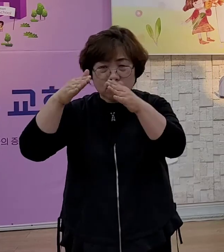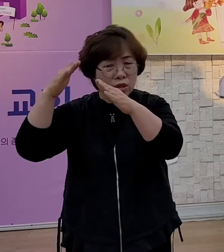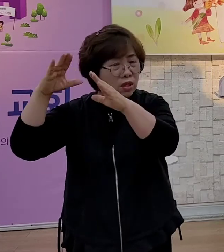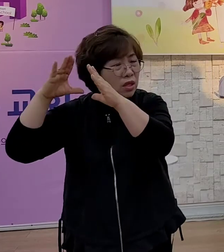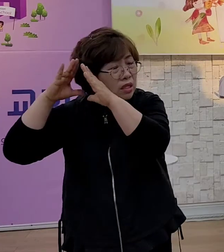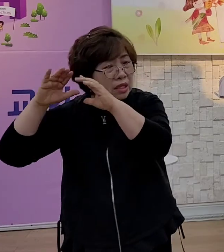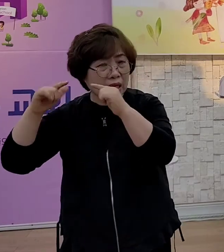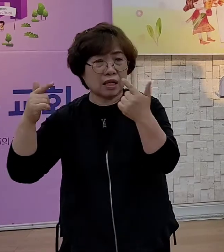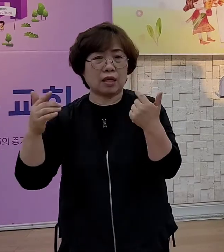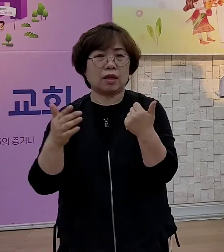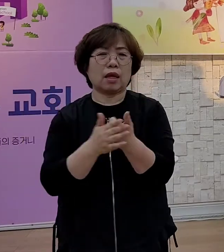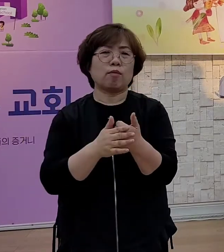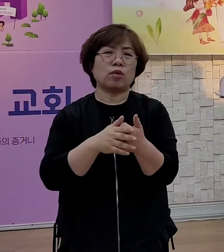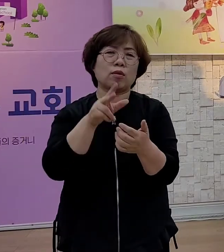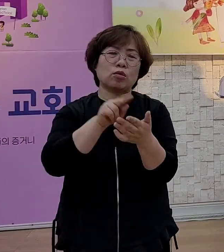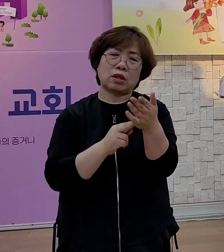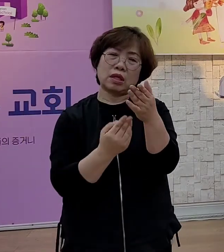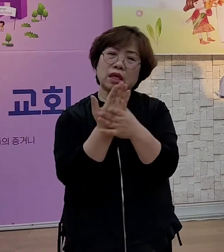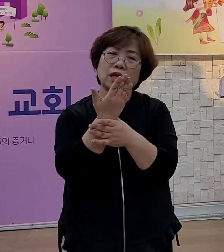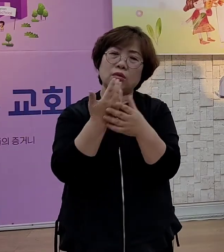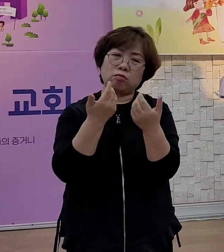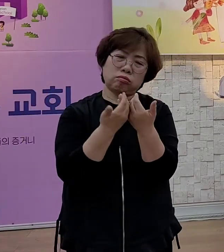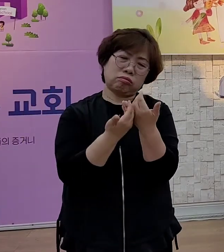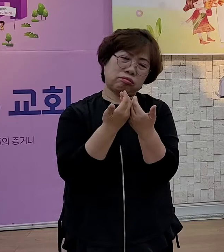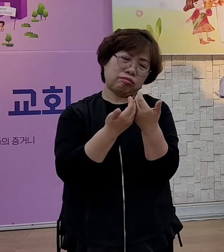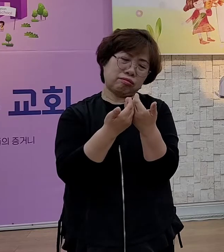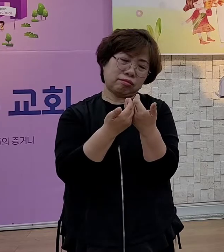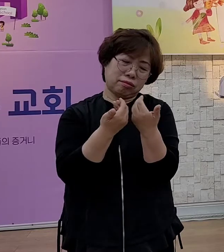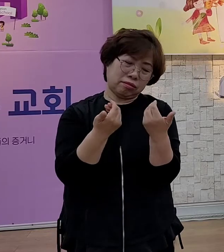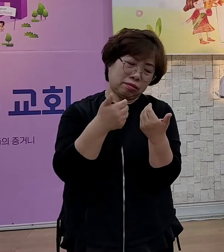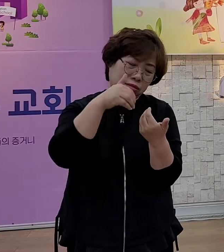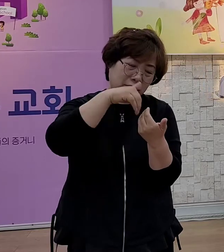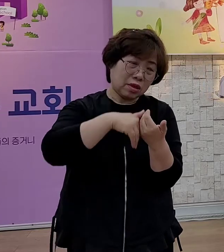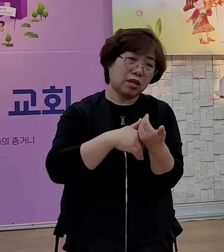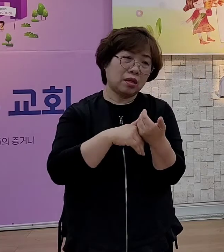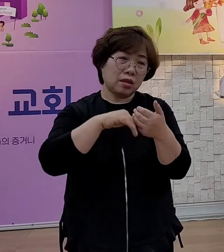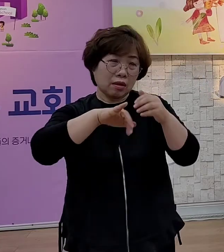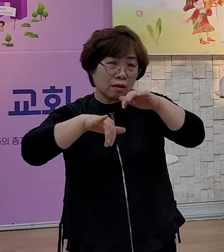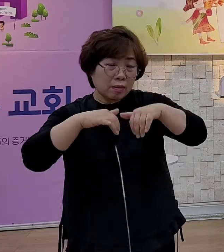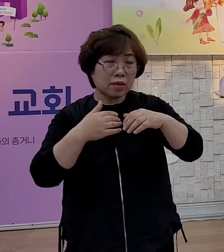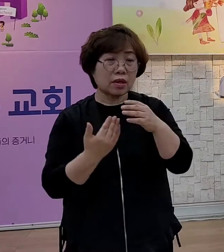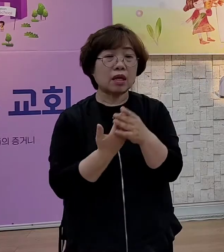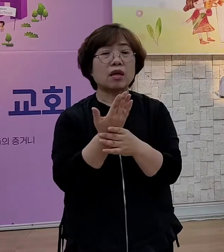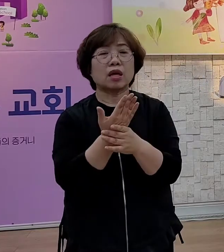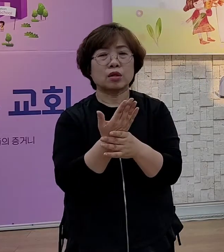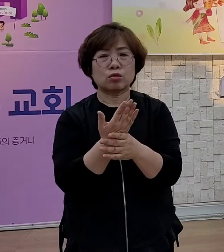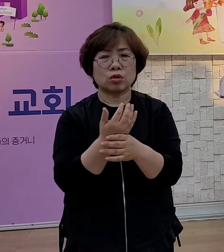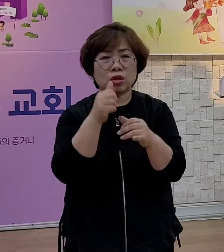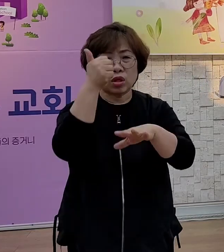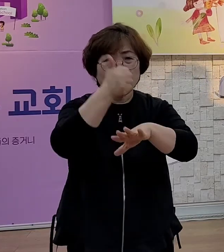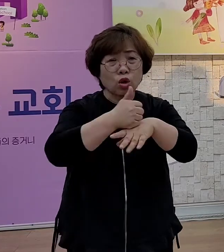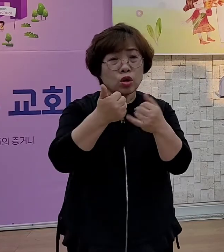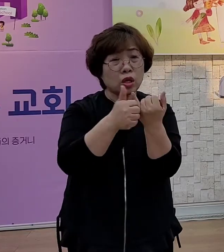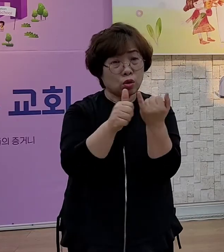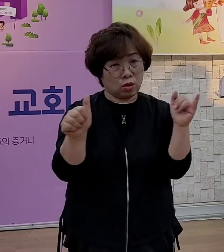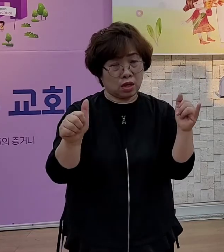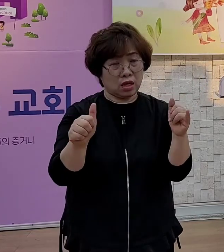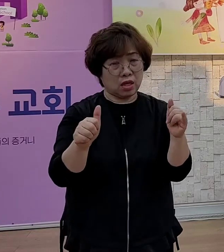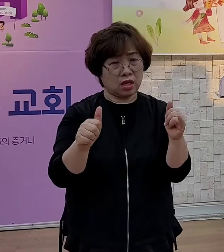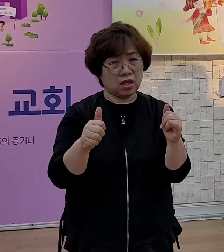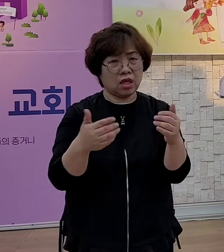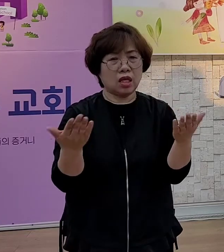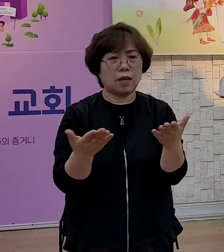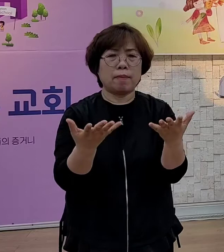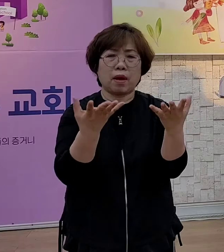생기고 문제가 생기고 그거를 방치하다가 나중에는 이렇게 이혼까지 가는 이런 원리를 많이 제시하고